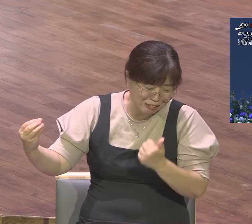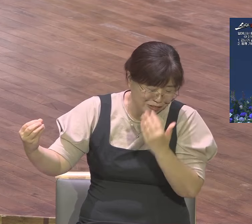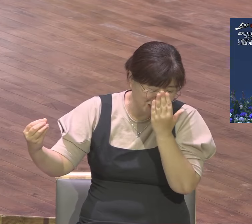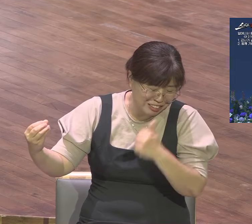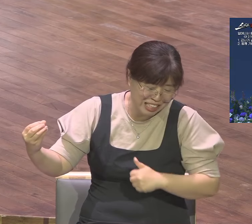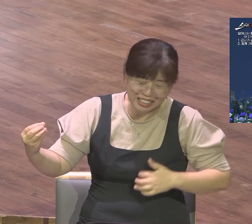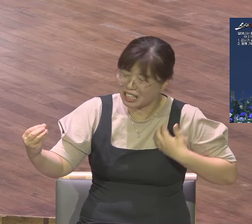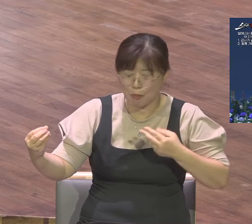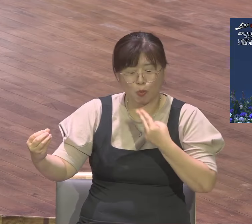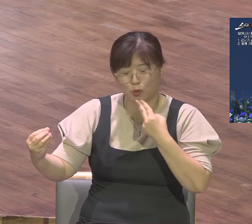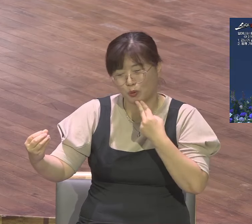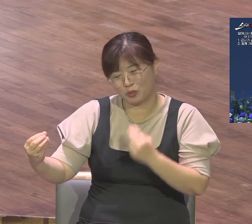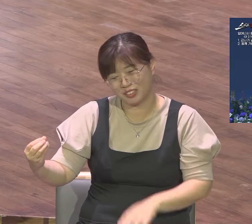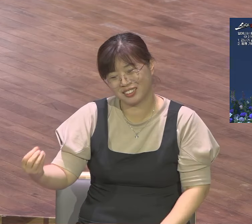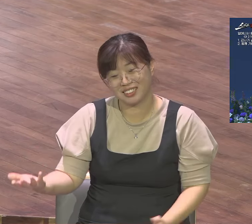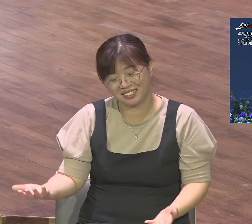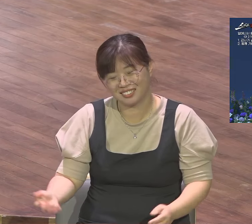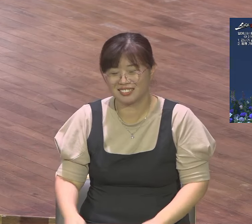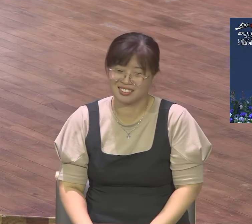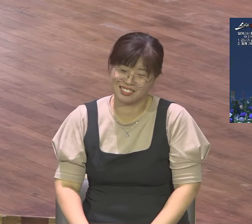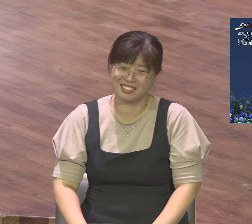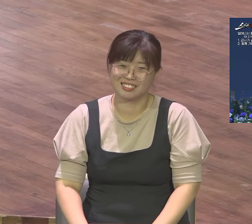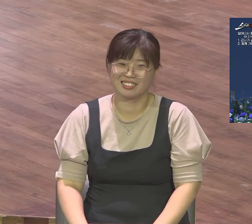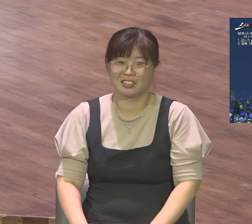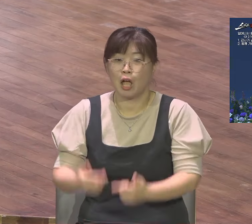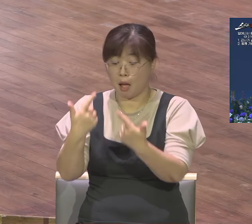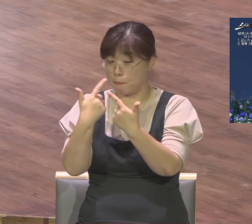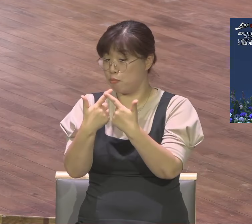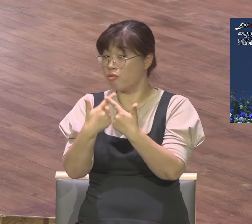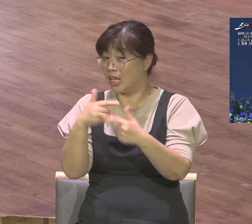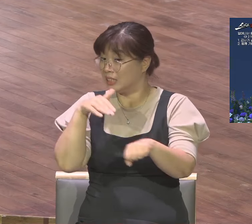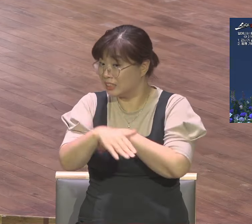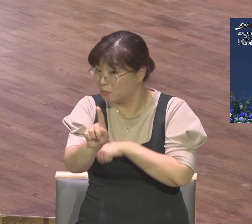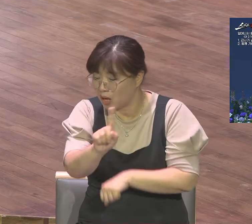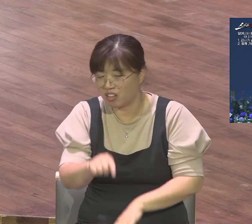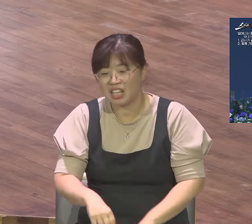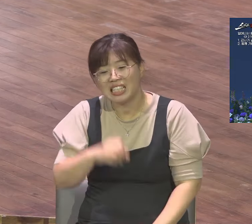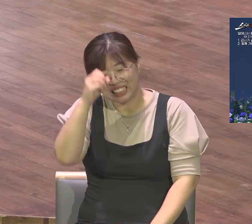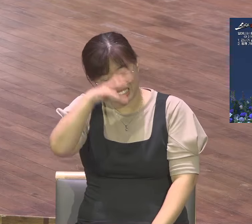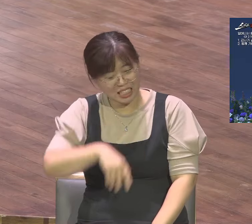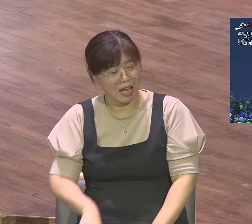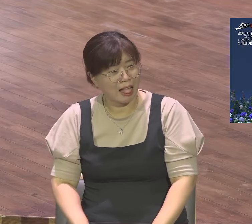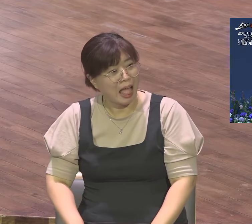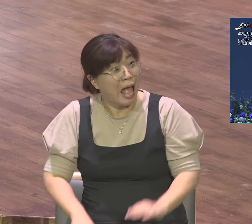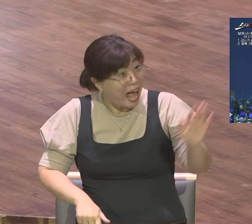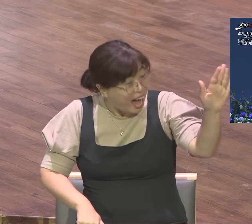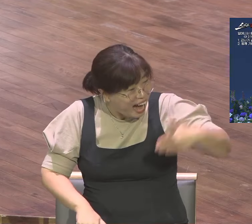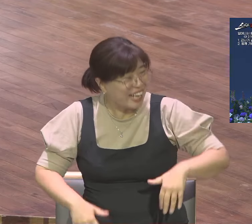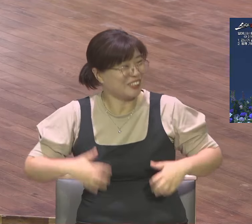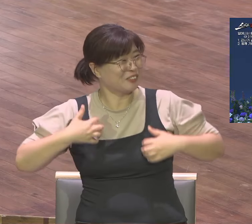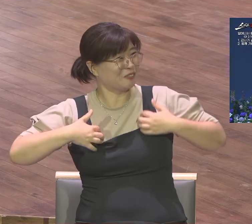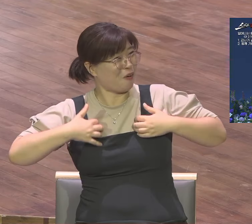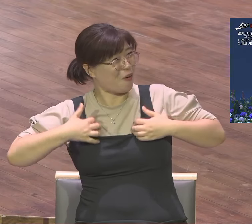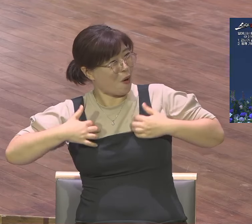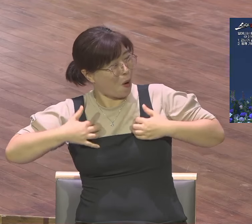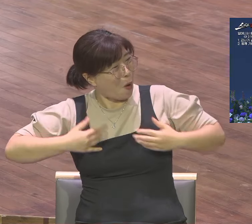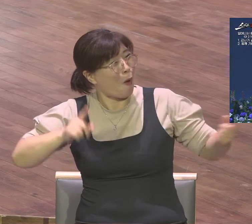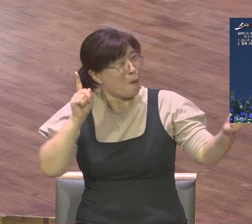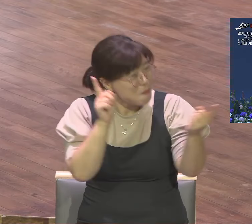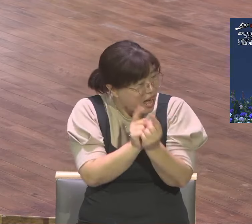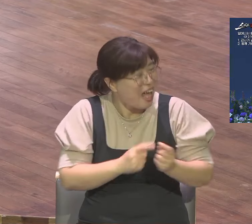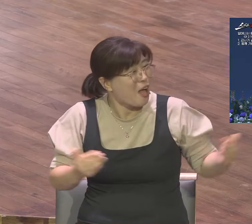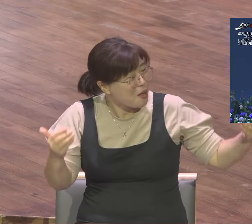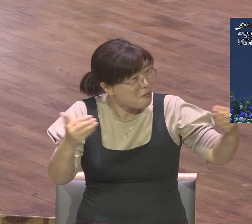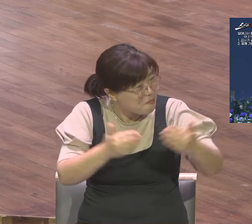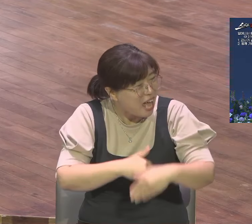그냥 편하게. 부산 사람들 만나, 아이고 병신아, 만나자마자 바로 병신이요. 에이 병신아,